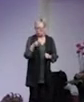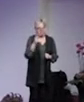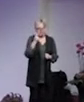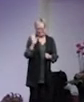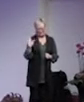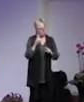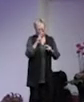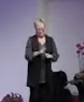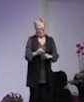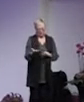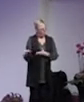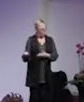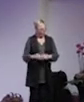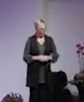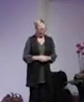i din forskning välkommen!